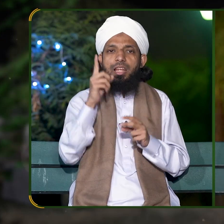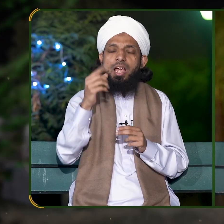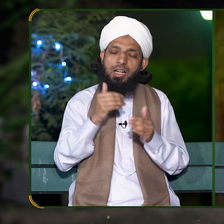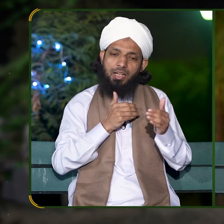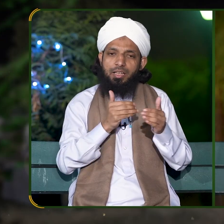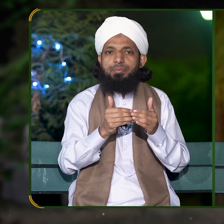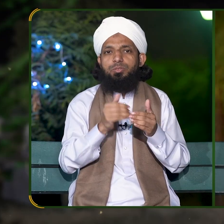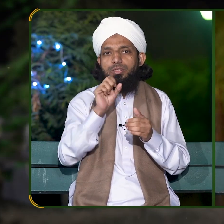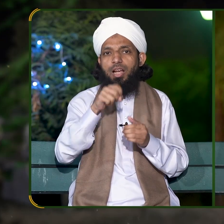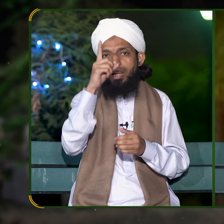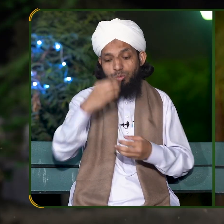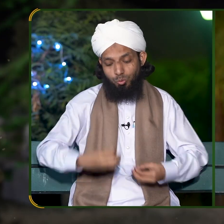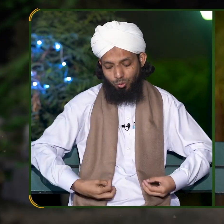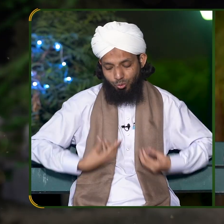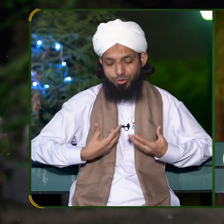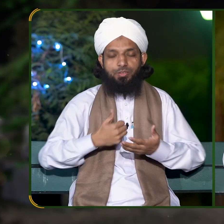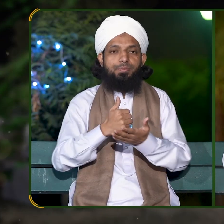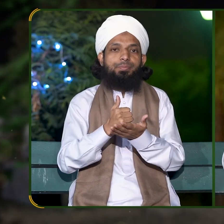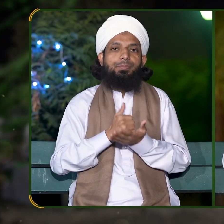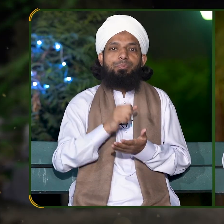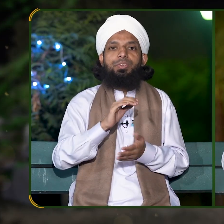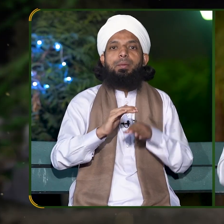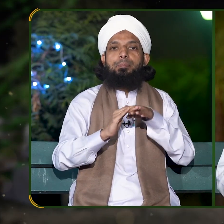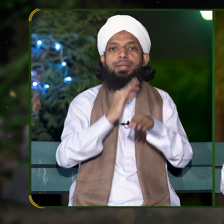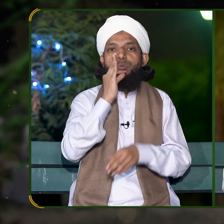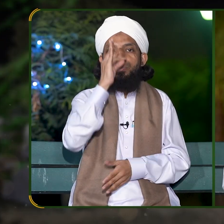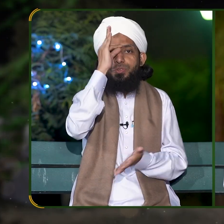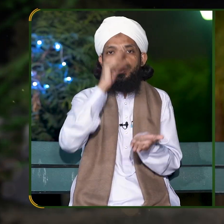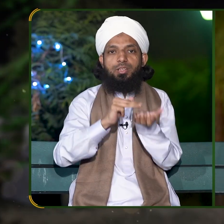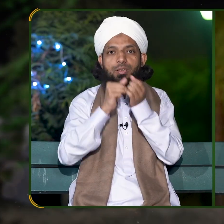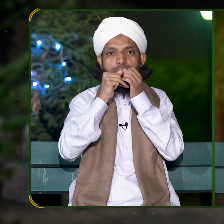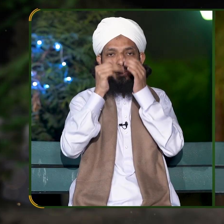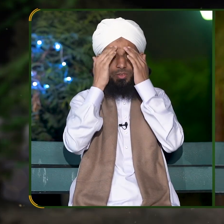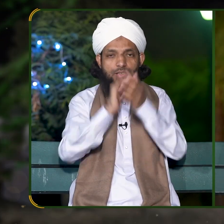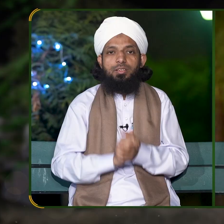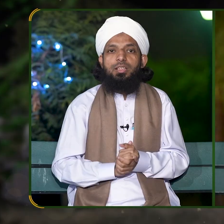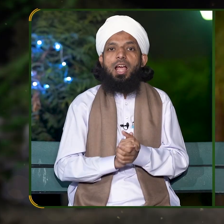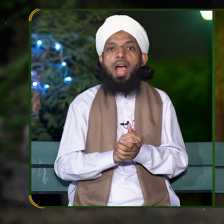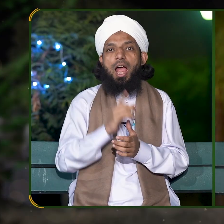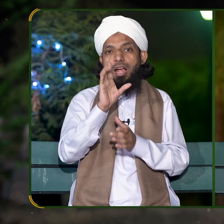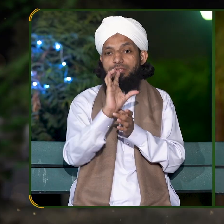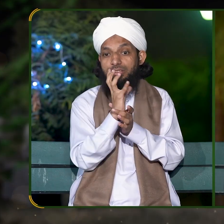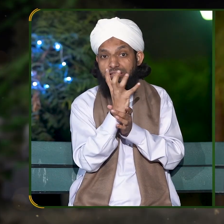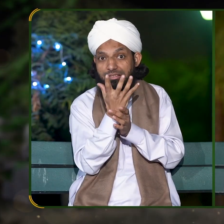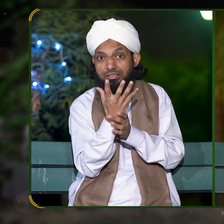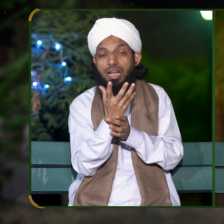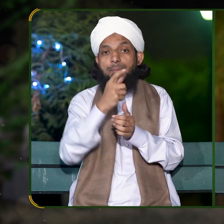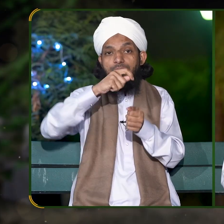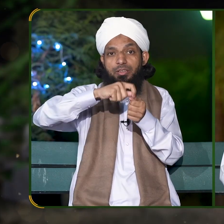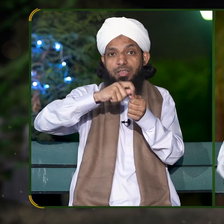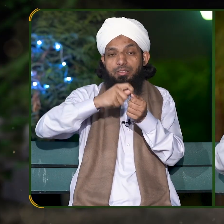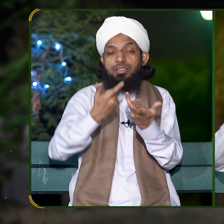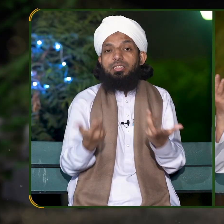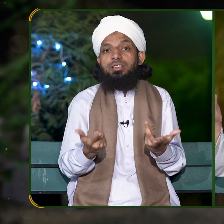بندہ پسندیدہ ہوتا ہے۔ پیارے آقا صلی اللہ علیہ وآلہ وسلم جو وجہ تخلیق کائنات ہیں، آپ